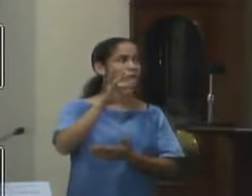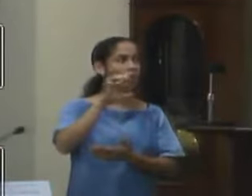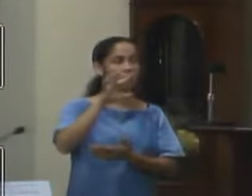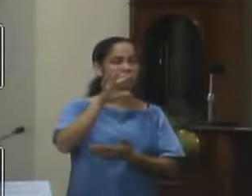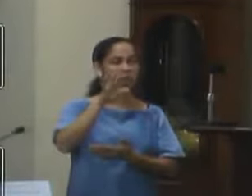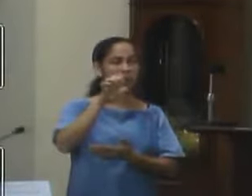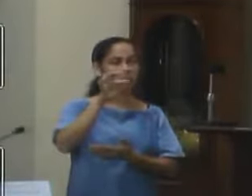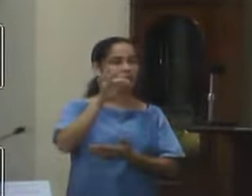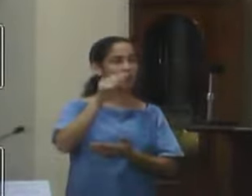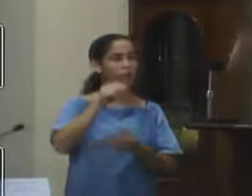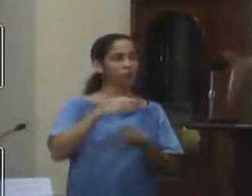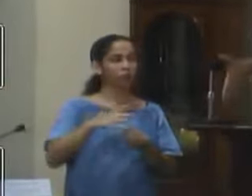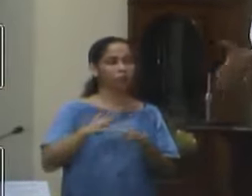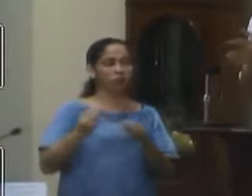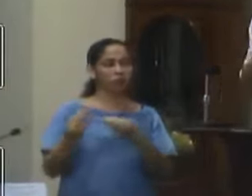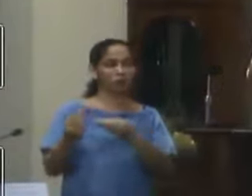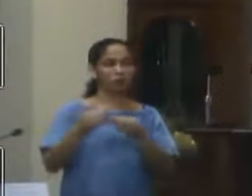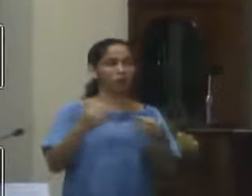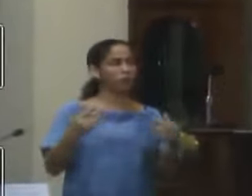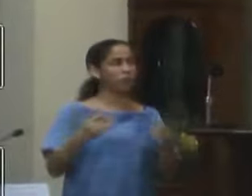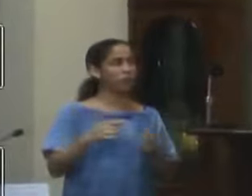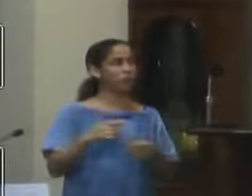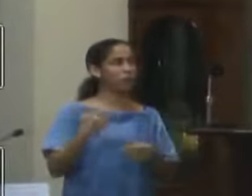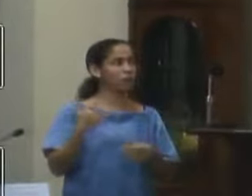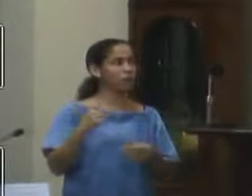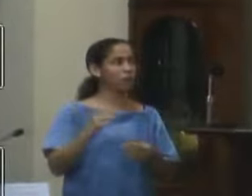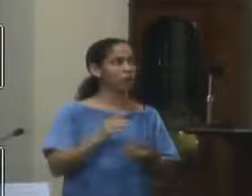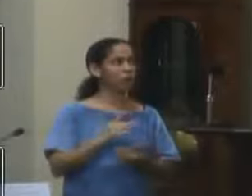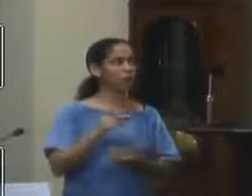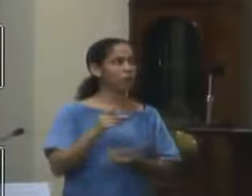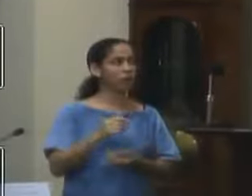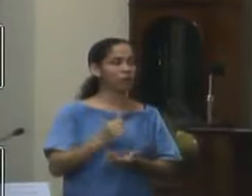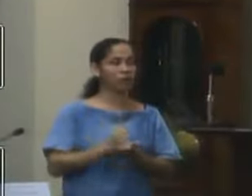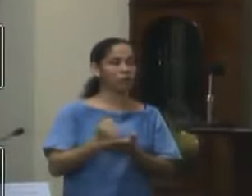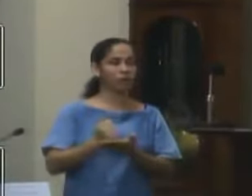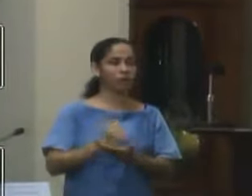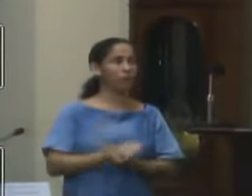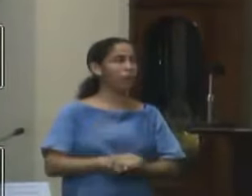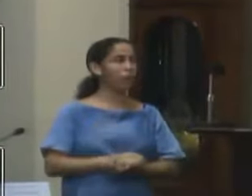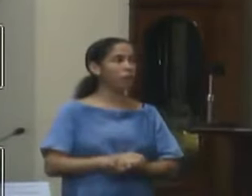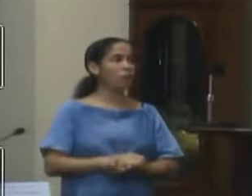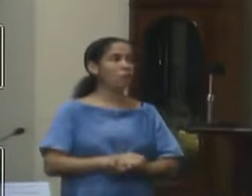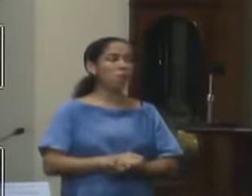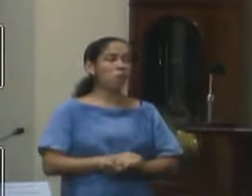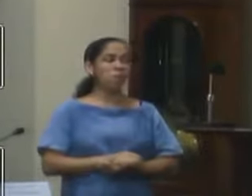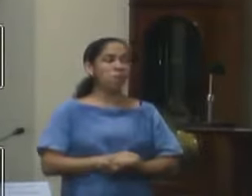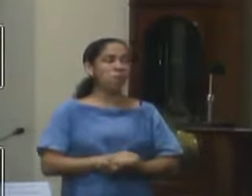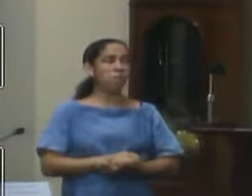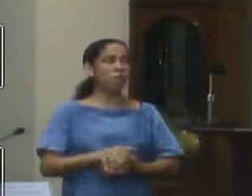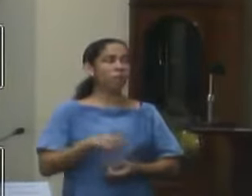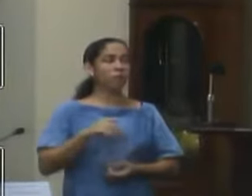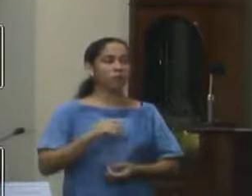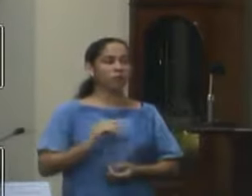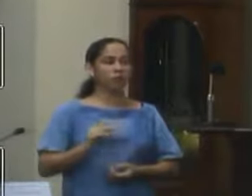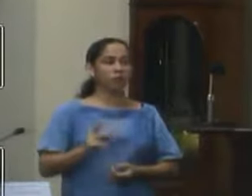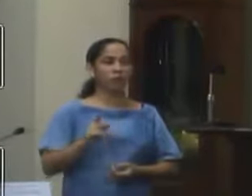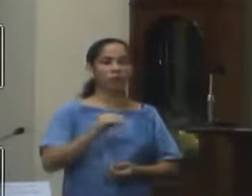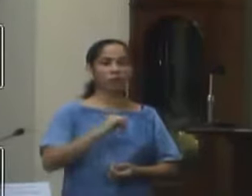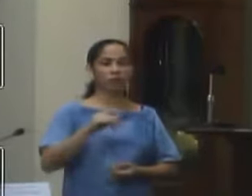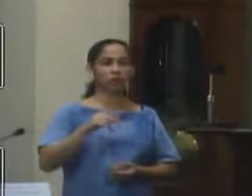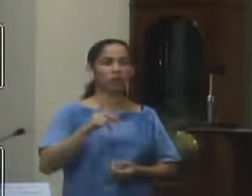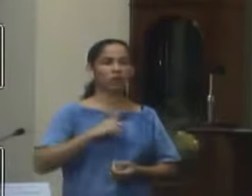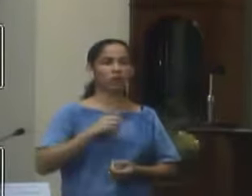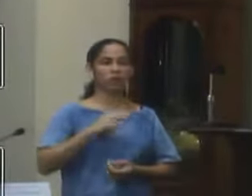trânsito, se muitas infrações do trânsito não são penalizadas, e ainda se tem uma arrecadação de